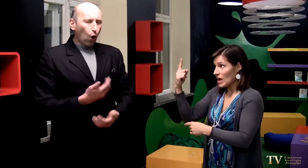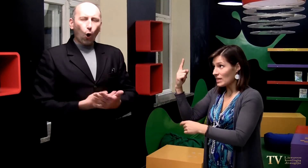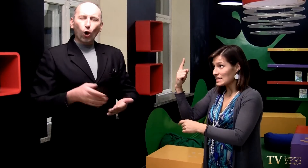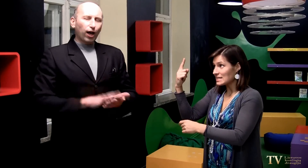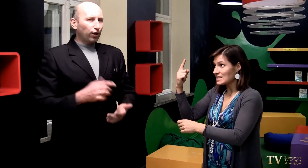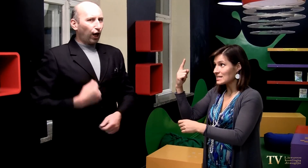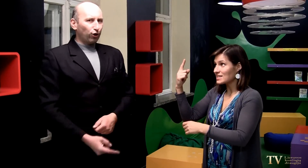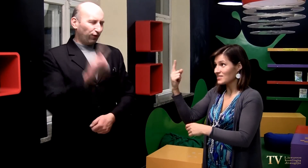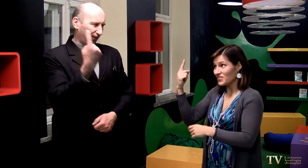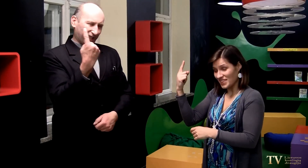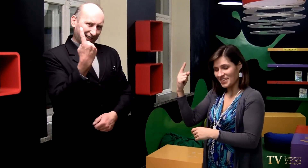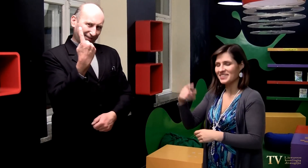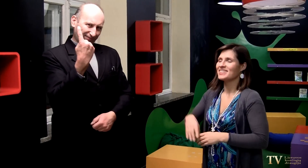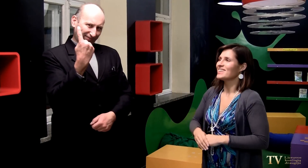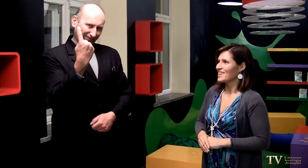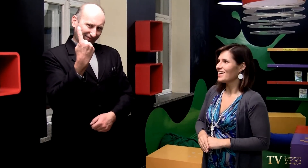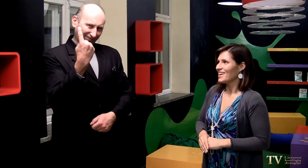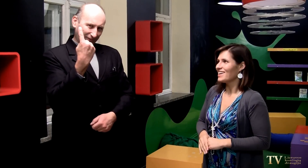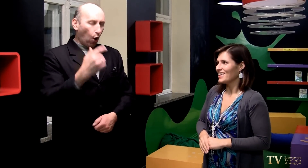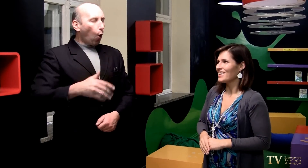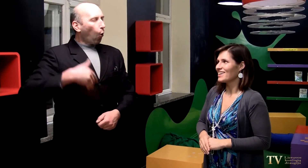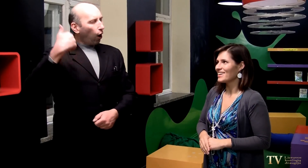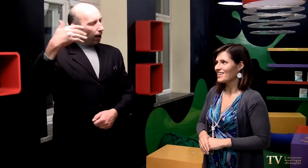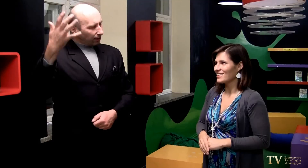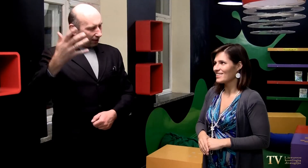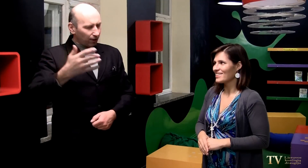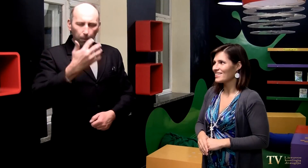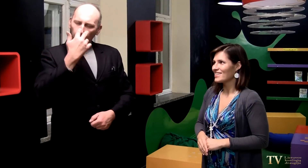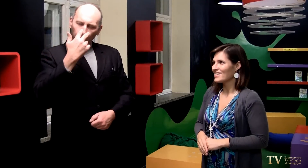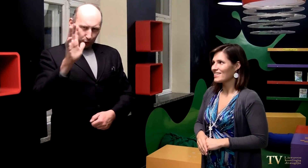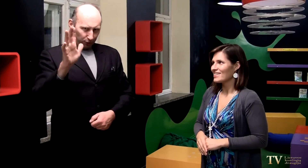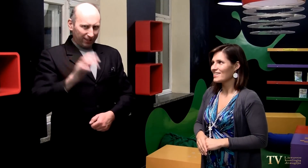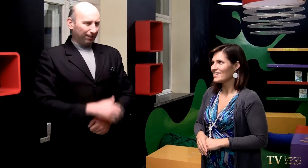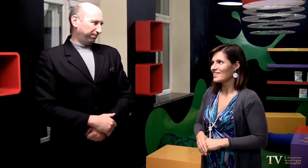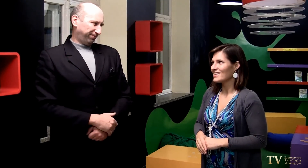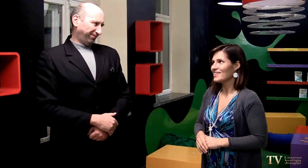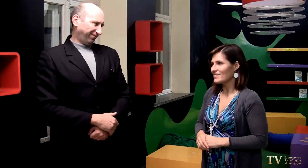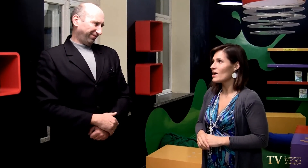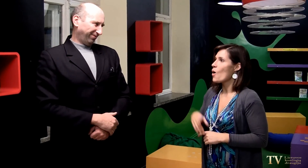Kol kas aš viena, ko atėti, pažiūrėsim.